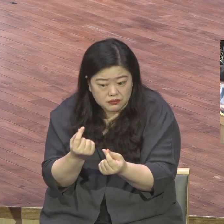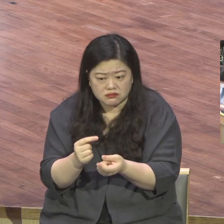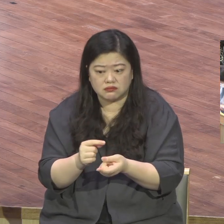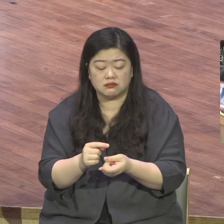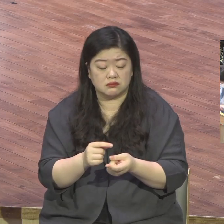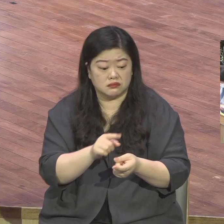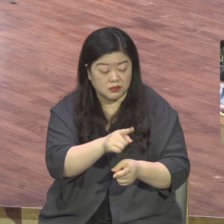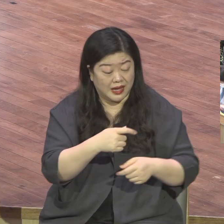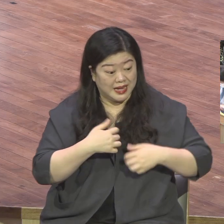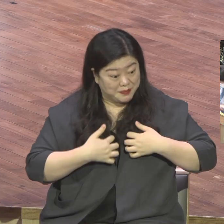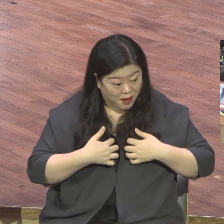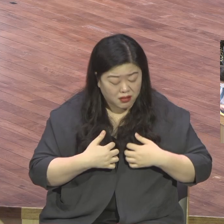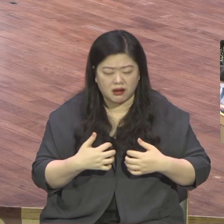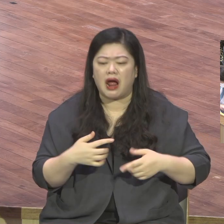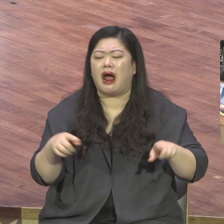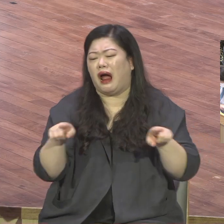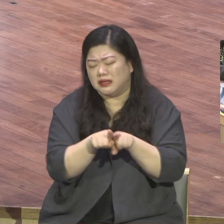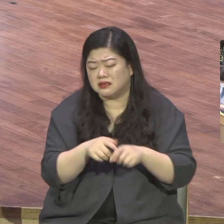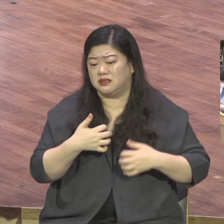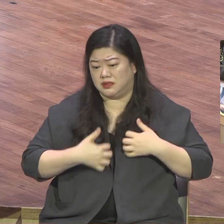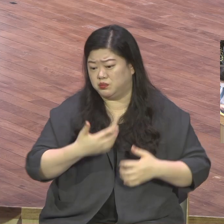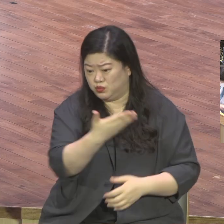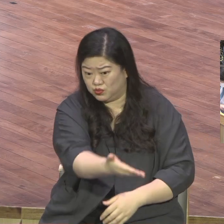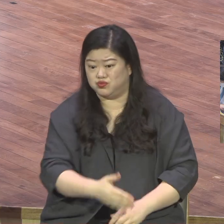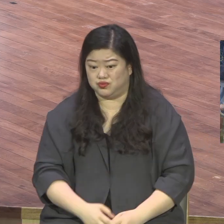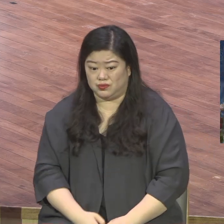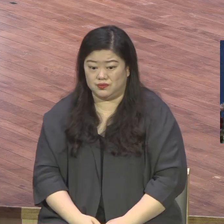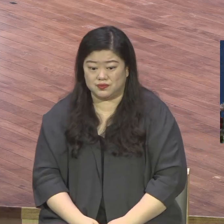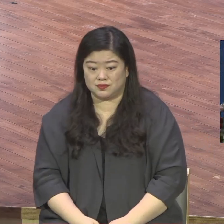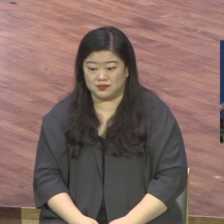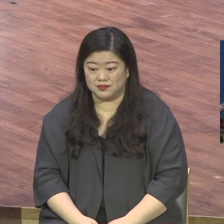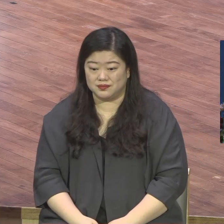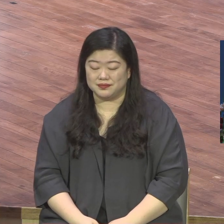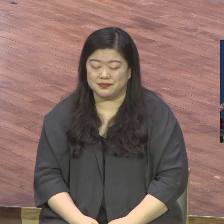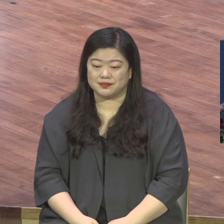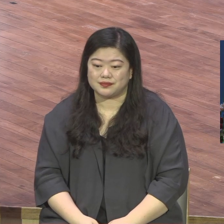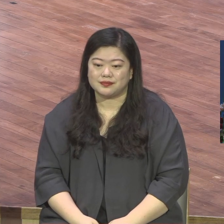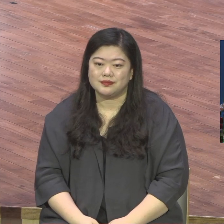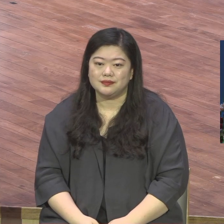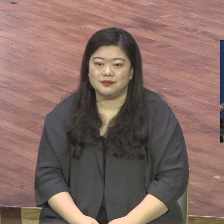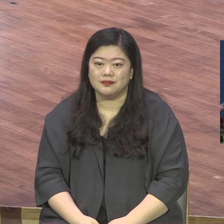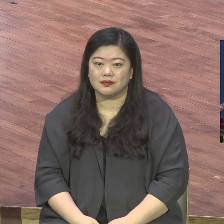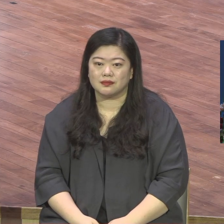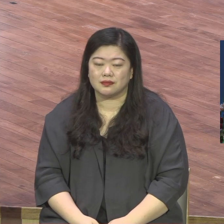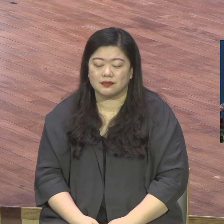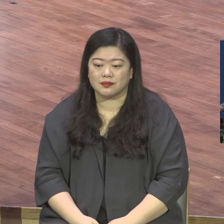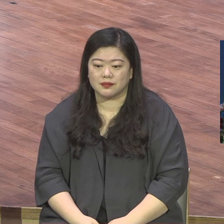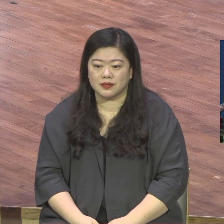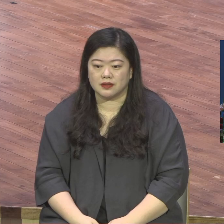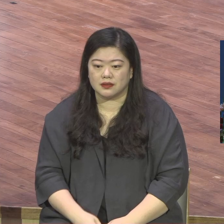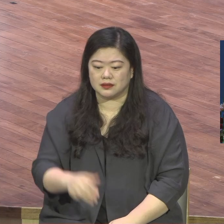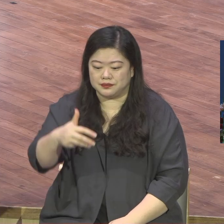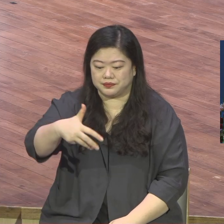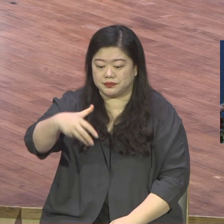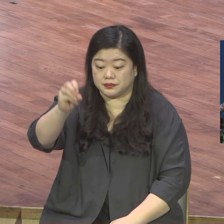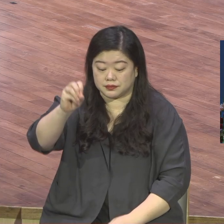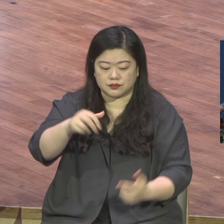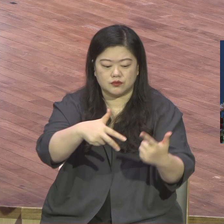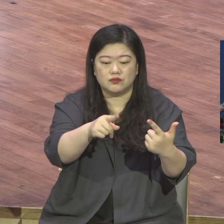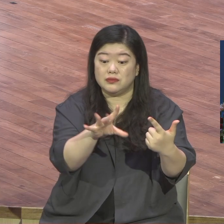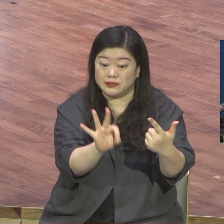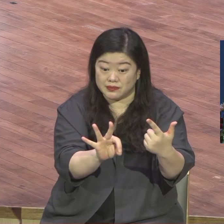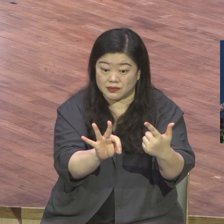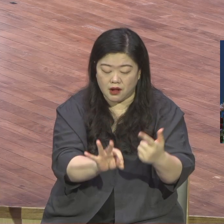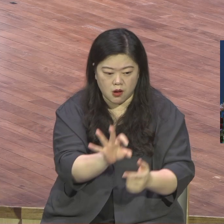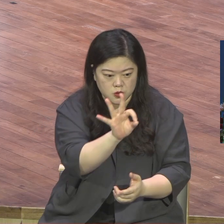삶. 이것이 피언약의 비밀을 누리는 유월절 응답이에요. 그리고 물질 중심으로 사는 창세기 6장의 네피림